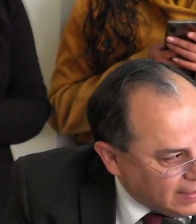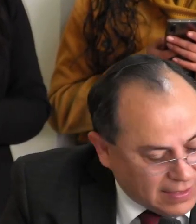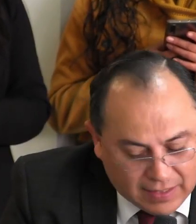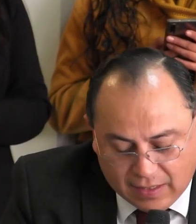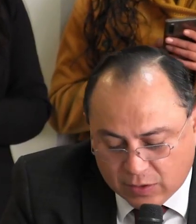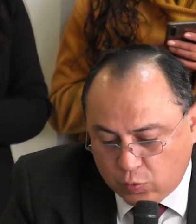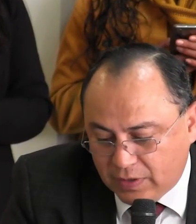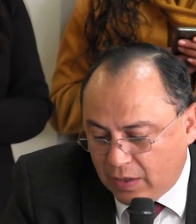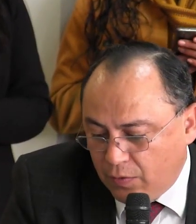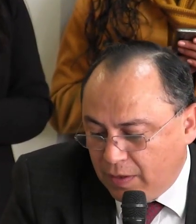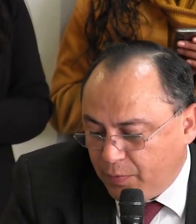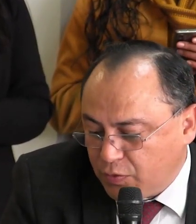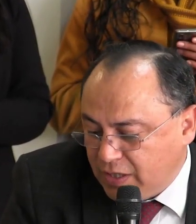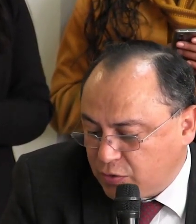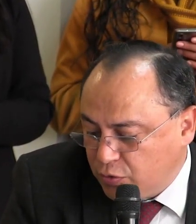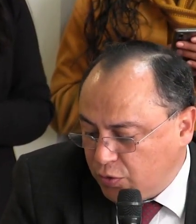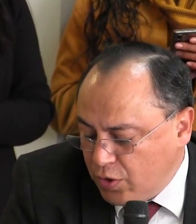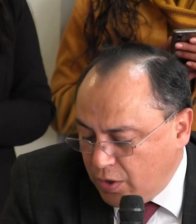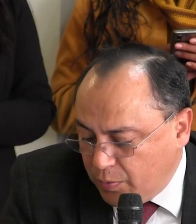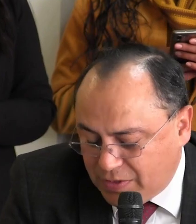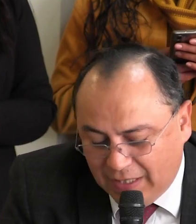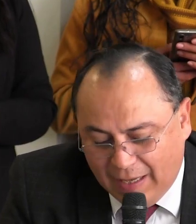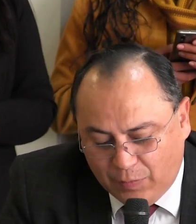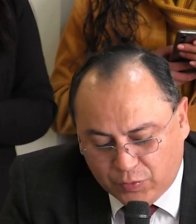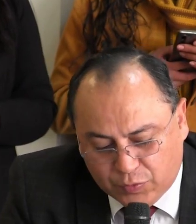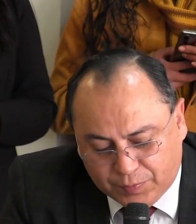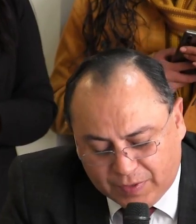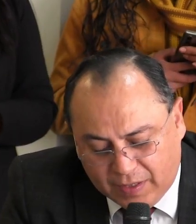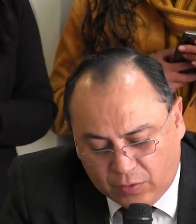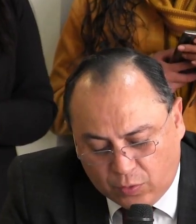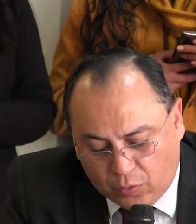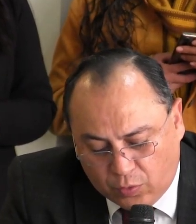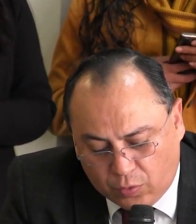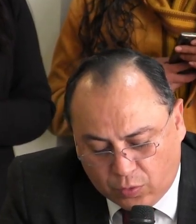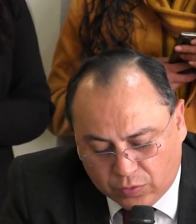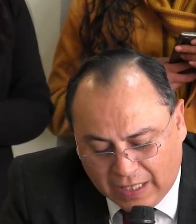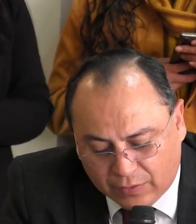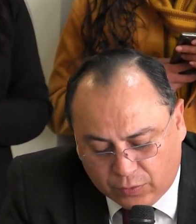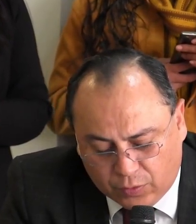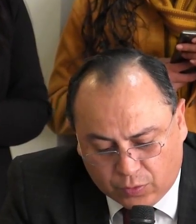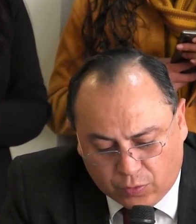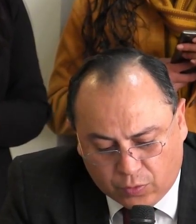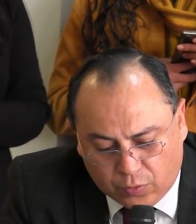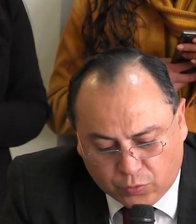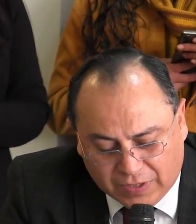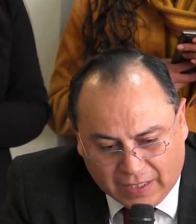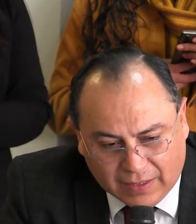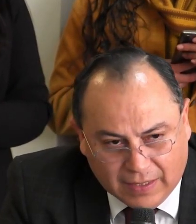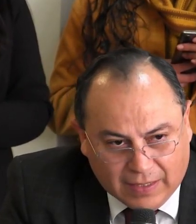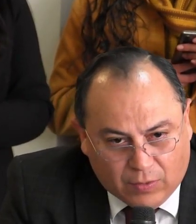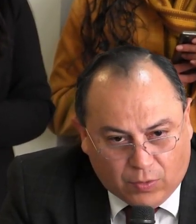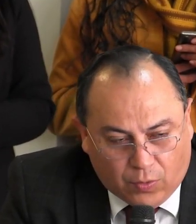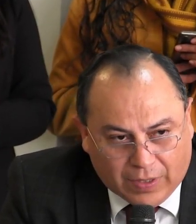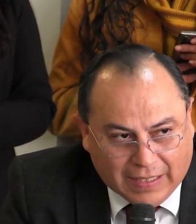sea el resultado del proceso, pues sigamos teniendo contacto con usted, o que